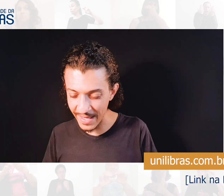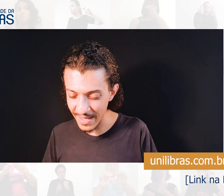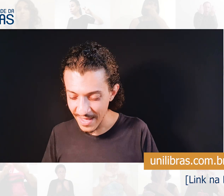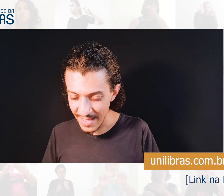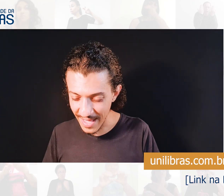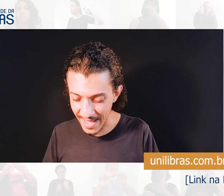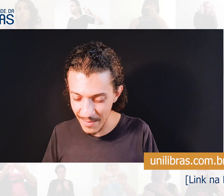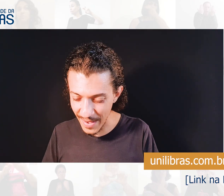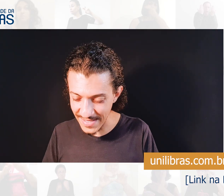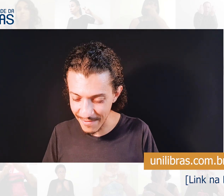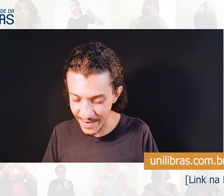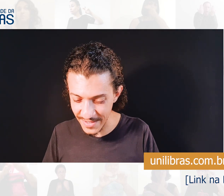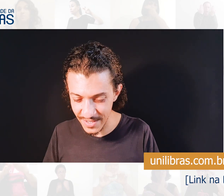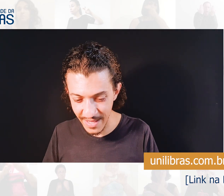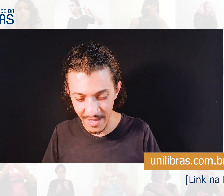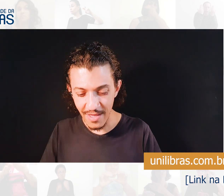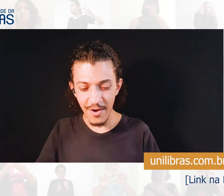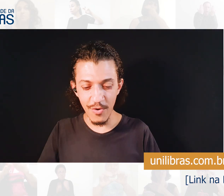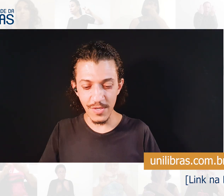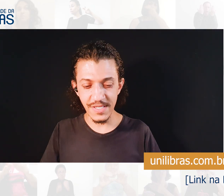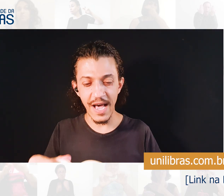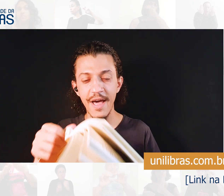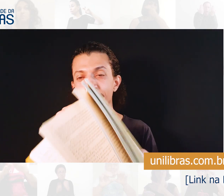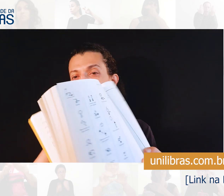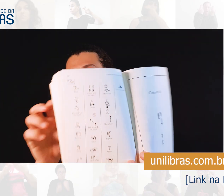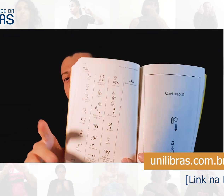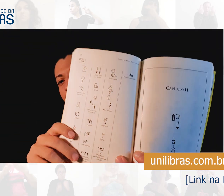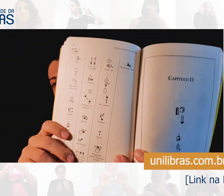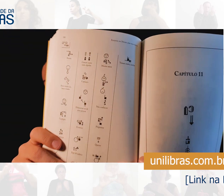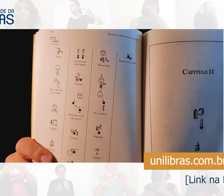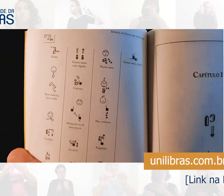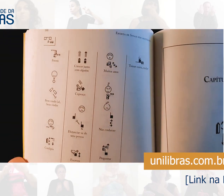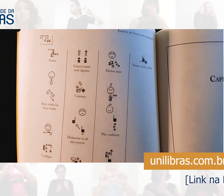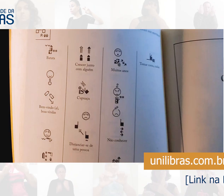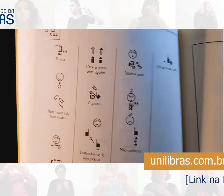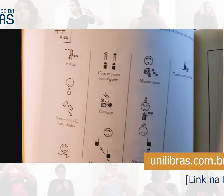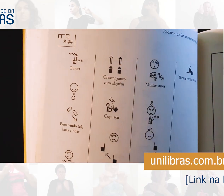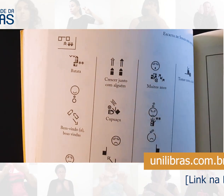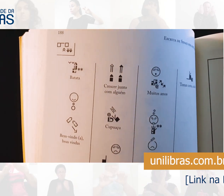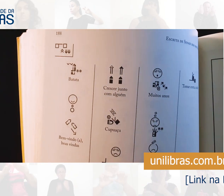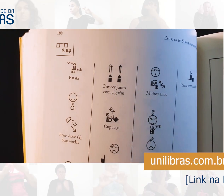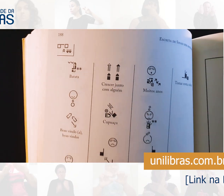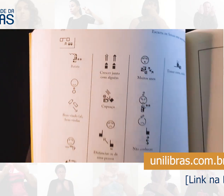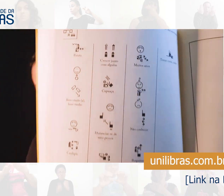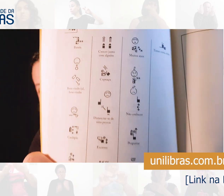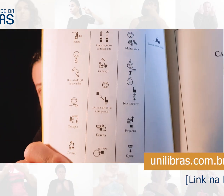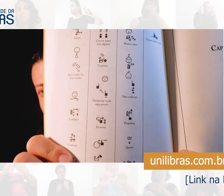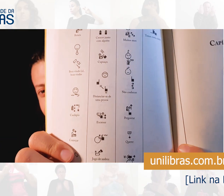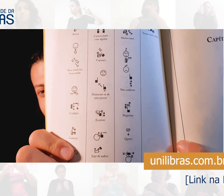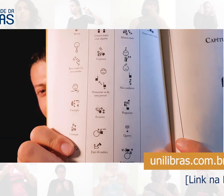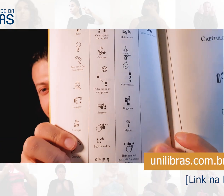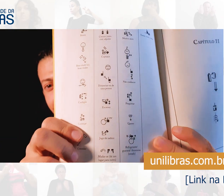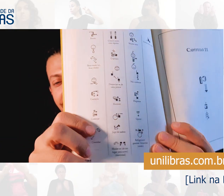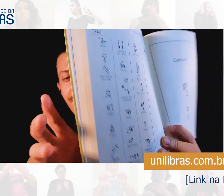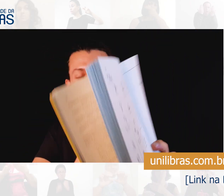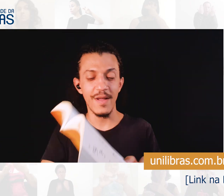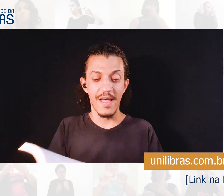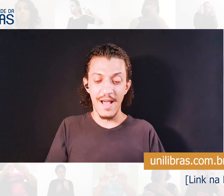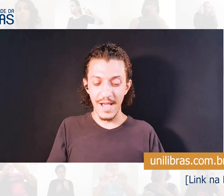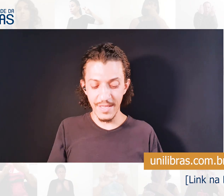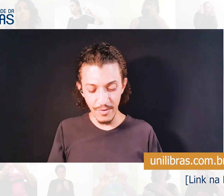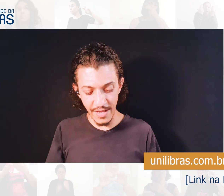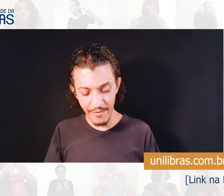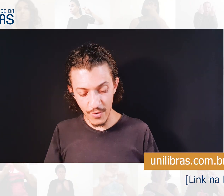não tem, e aí mais à frente tem glossário, mostrando o que é cada sinal, o significado deles, tá vendo?